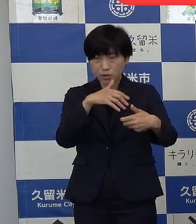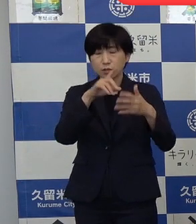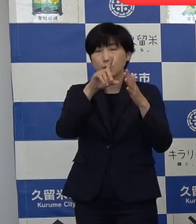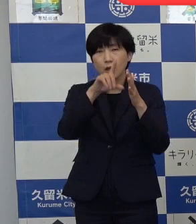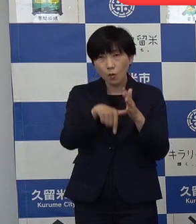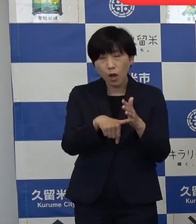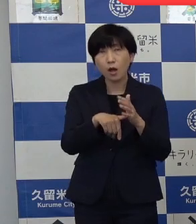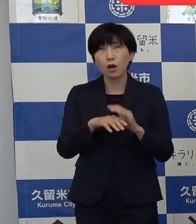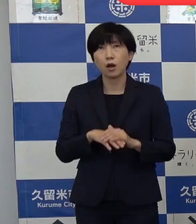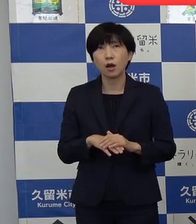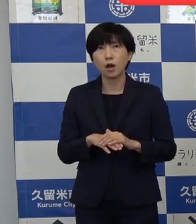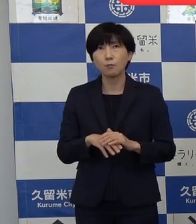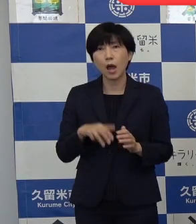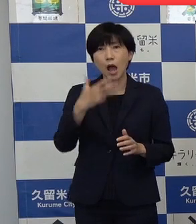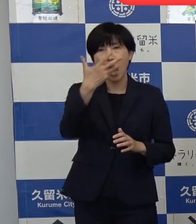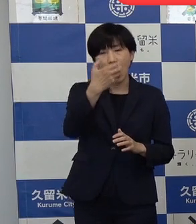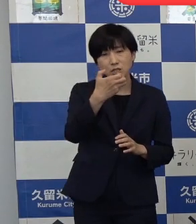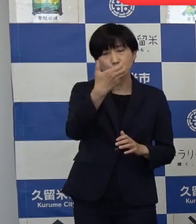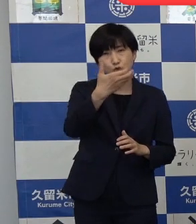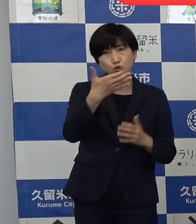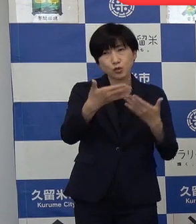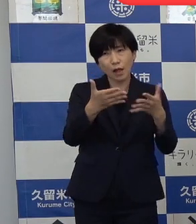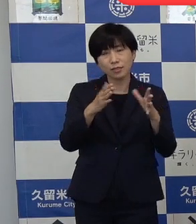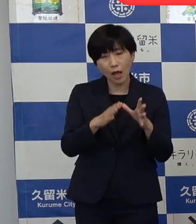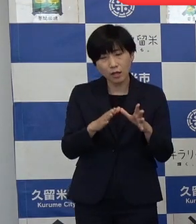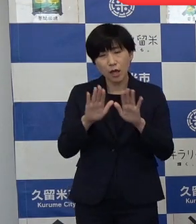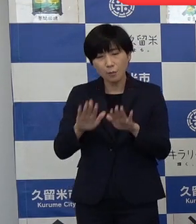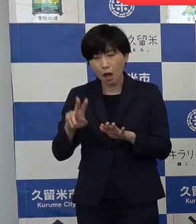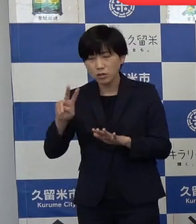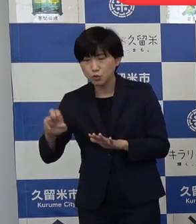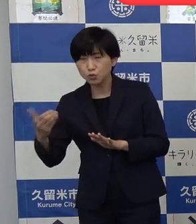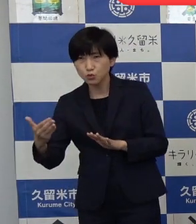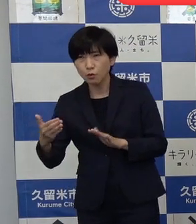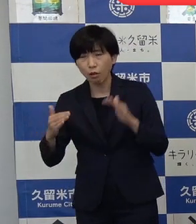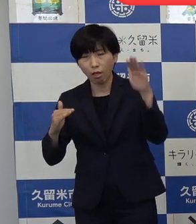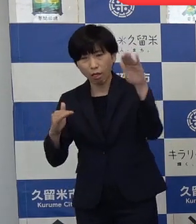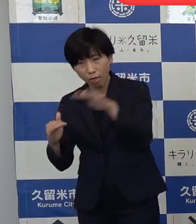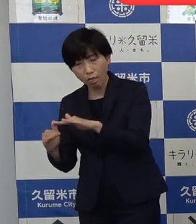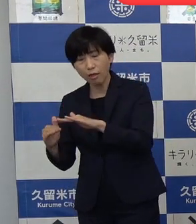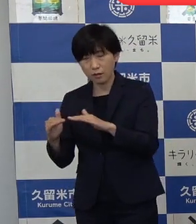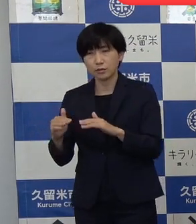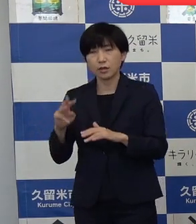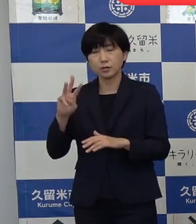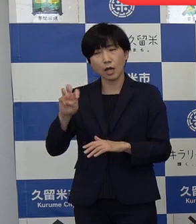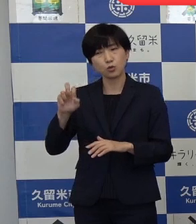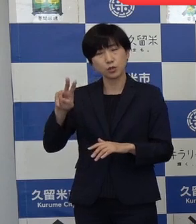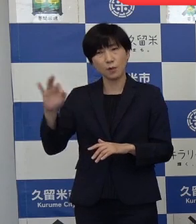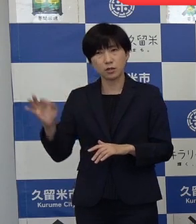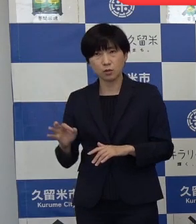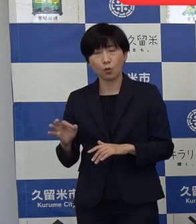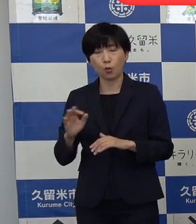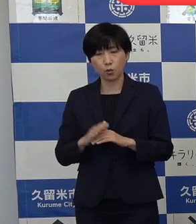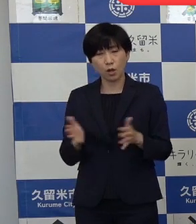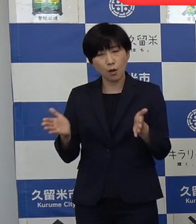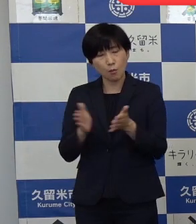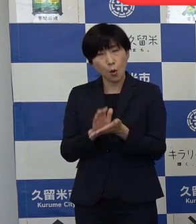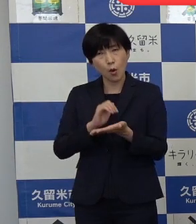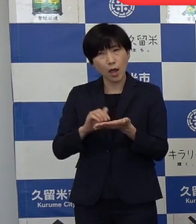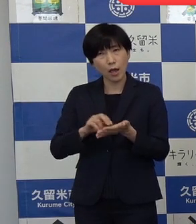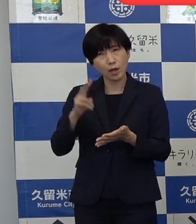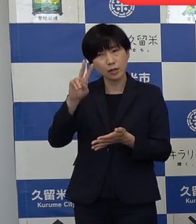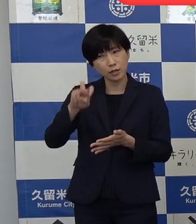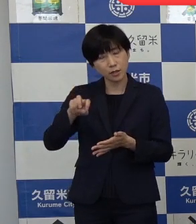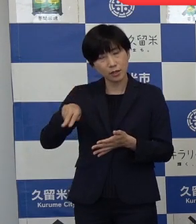ウルですね、89団体が29ですから、これは 32% ぐらいね。で、合計で222